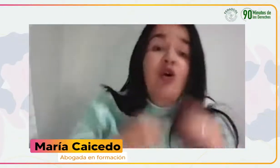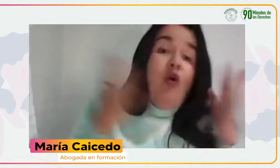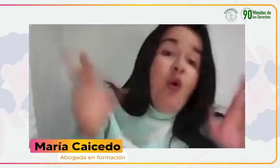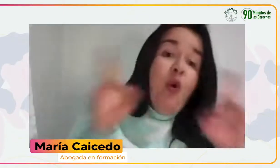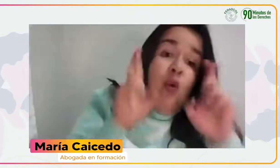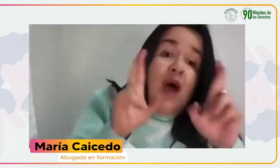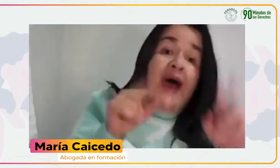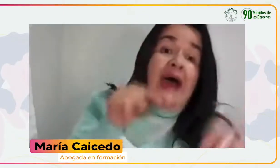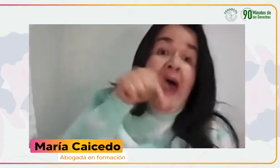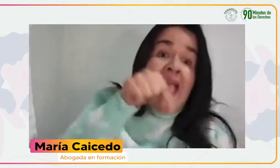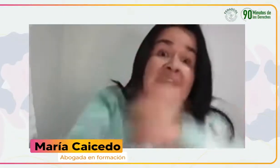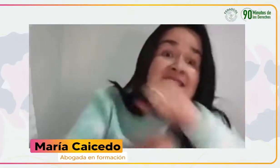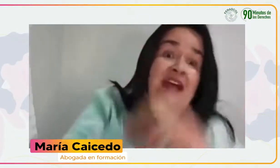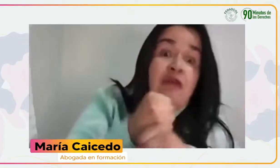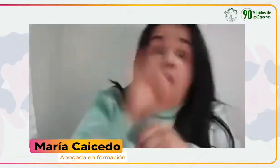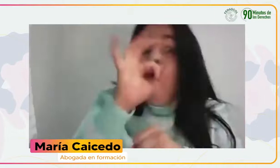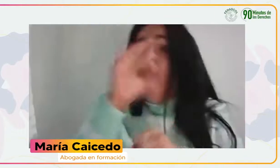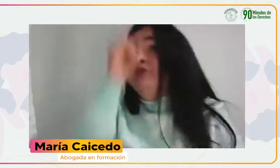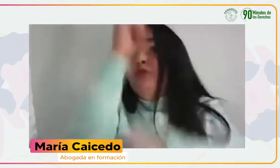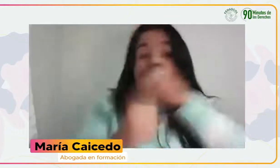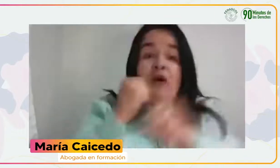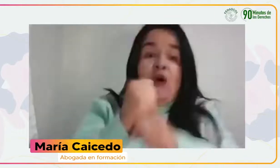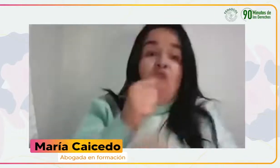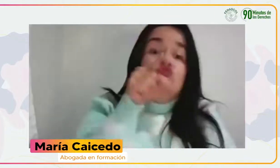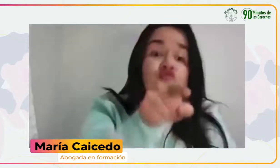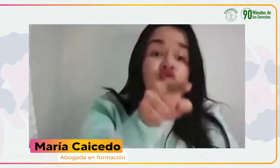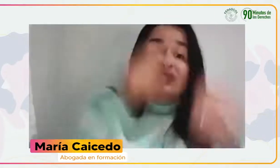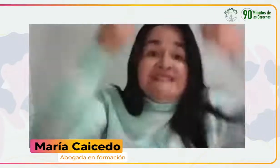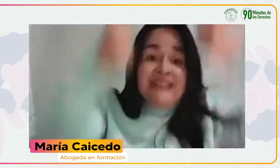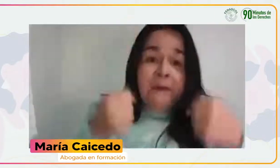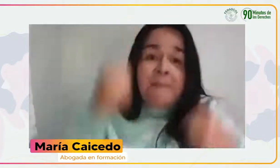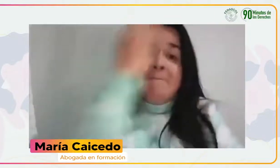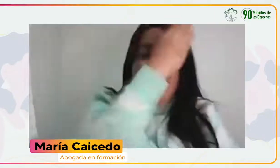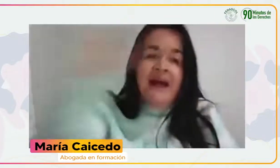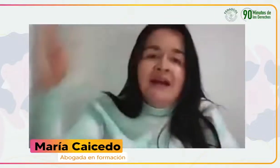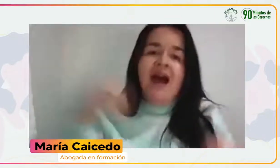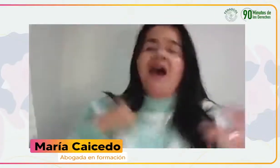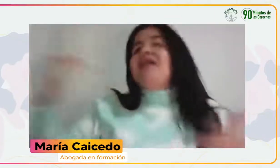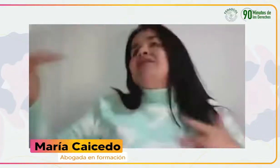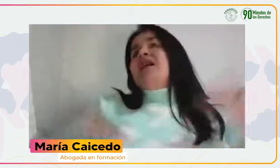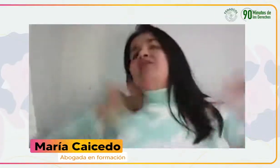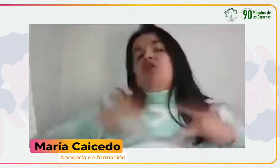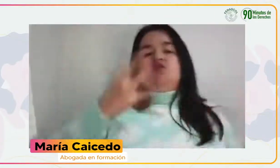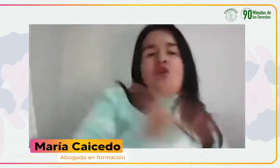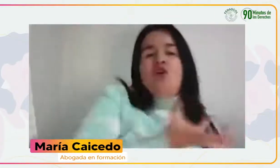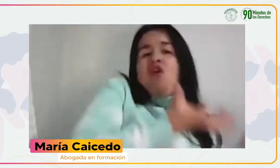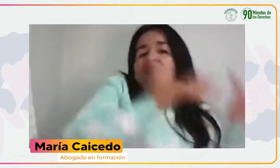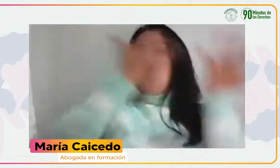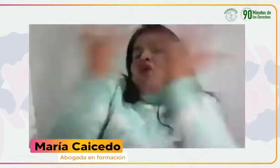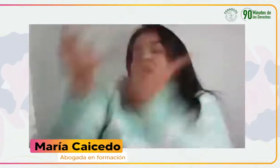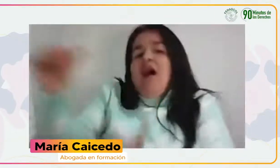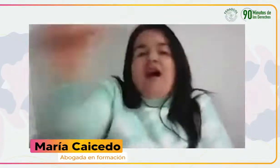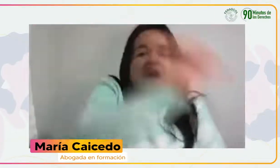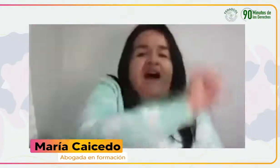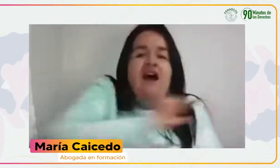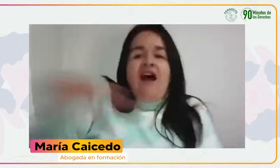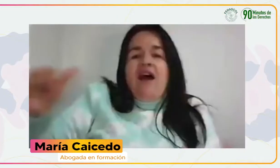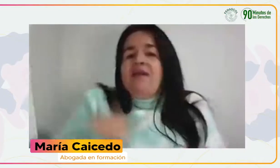y solucionemos todos, eliminemos todas estas asperezas y ojalá que sea la sede Barranquilla, yo